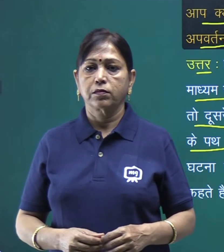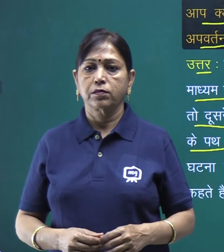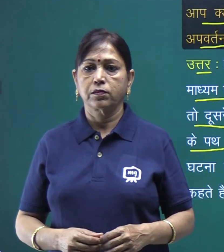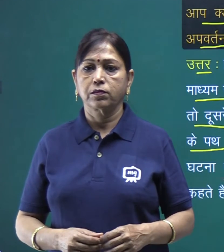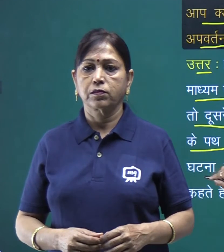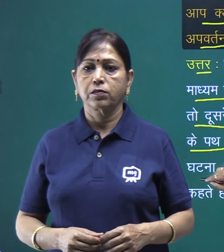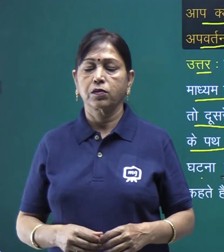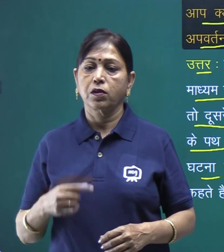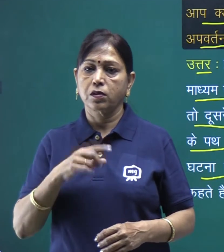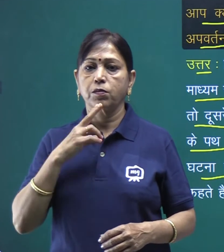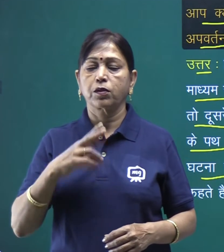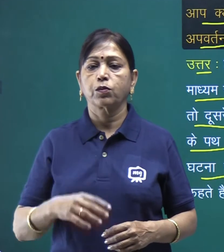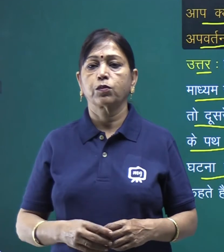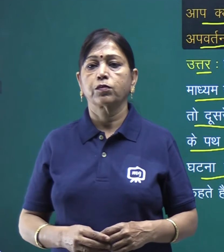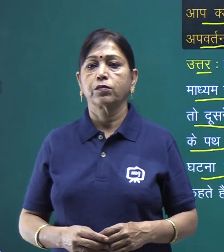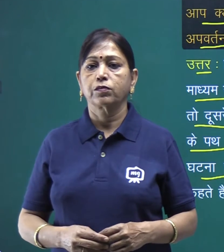इस घटना को